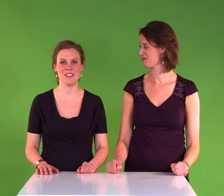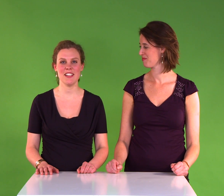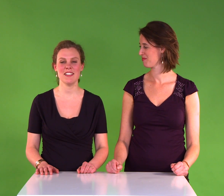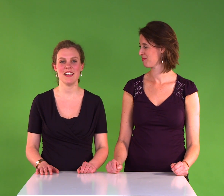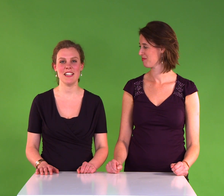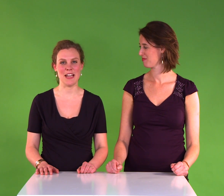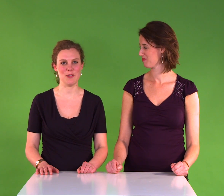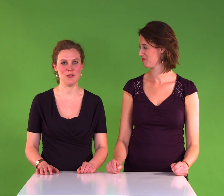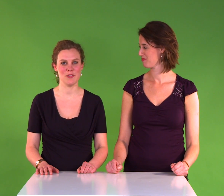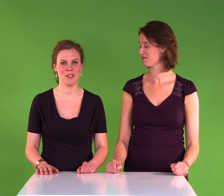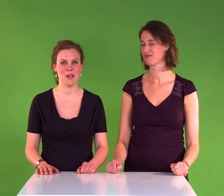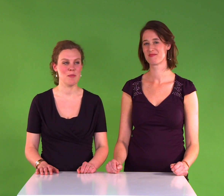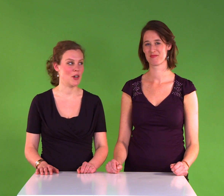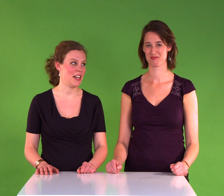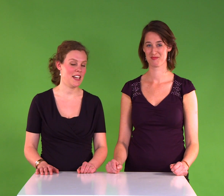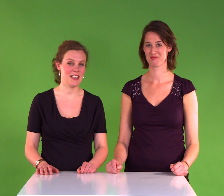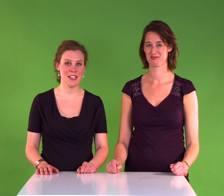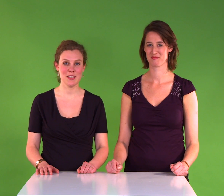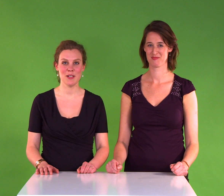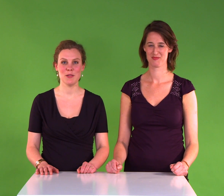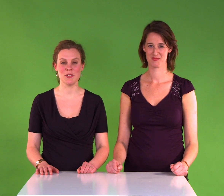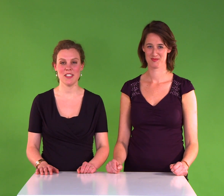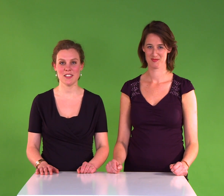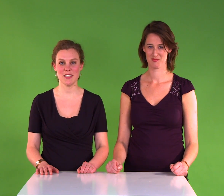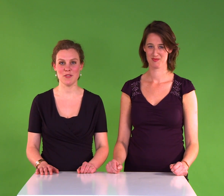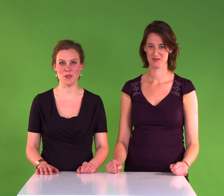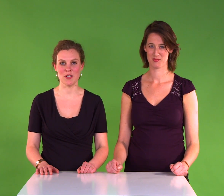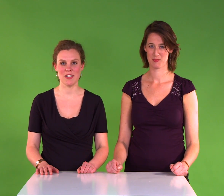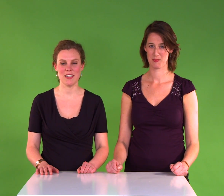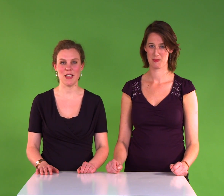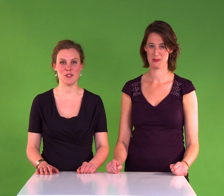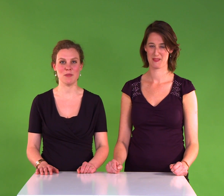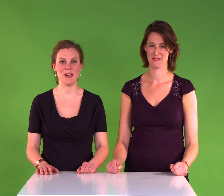zingen in kamer. Marjolein en ik doen het eerst een keer voor. Luisteren.